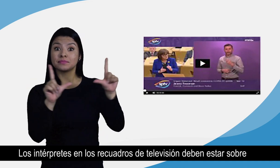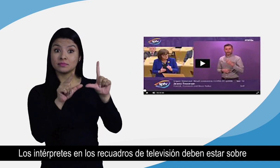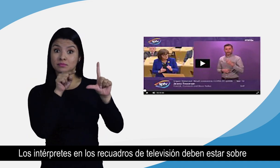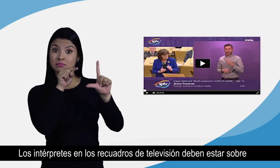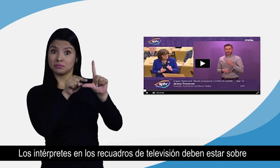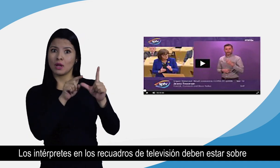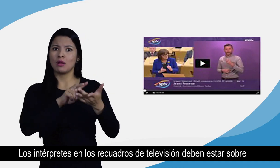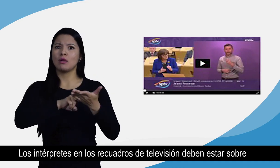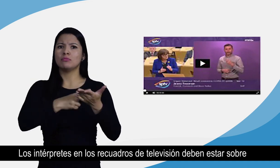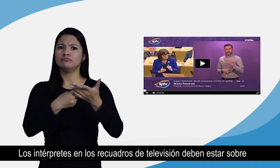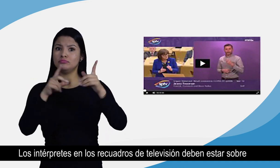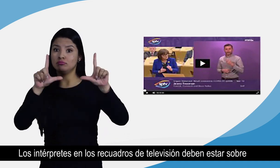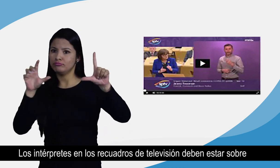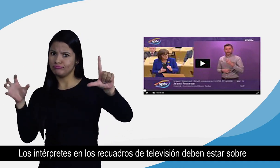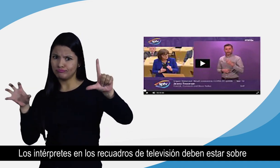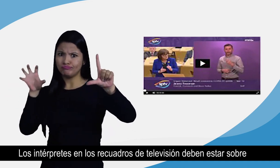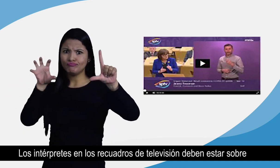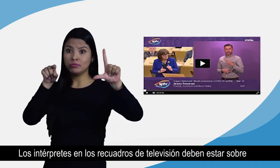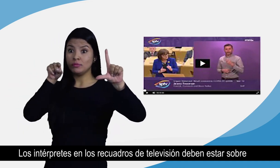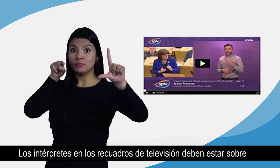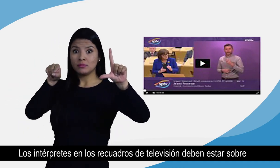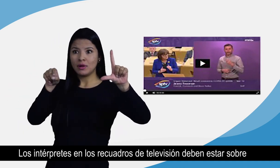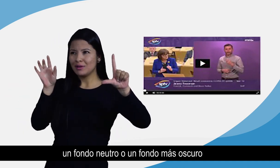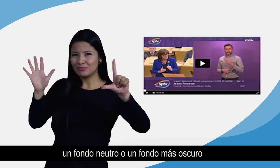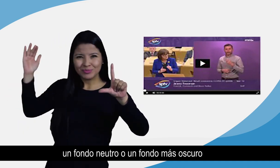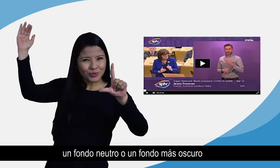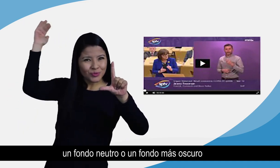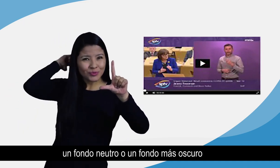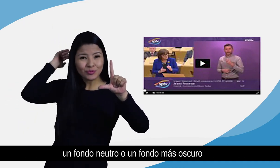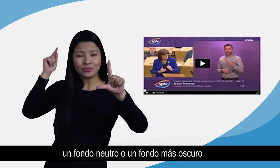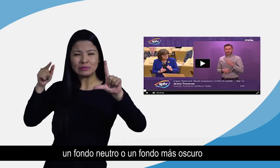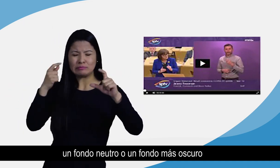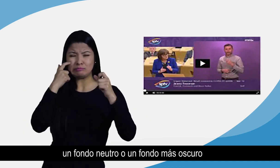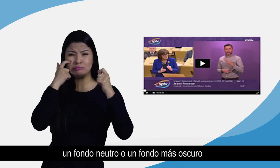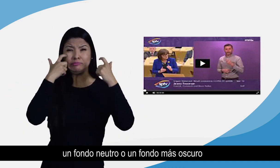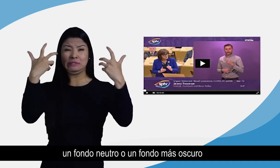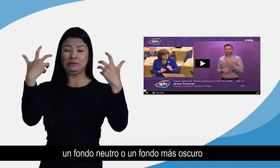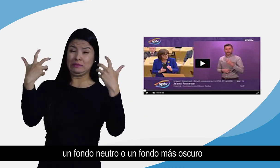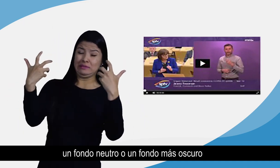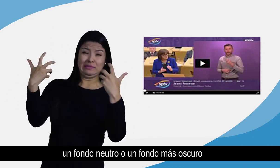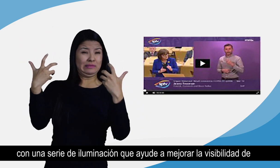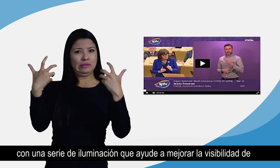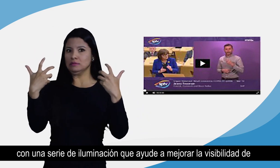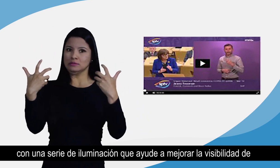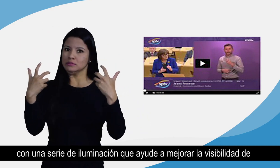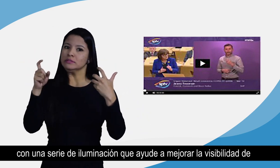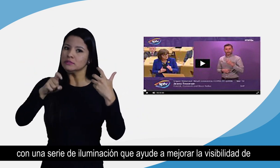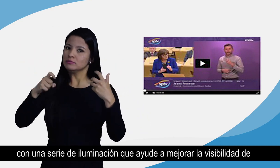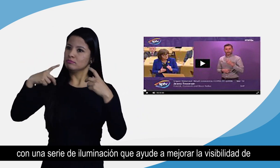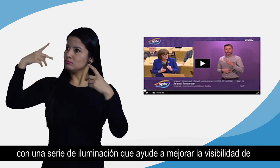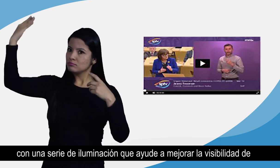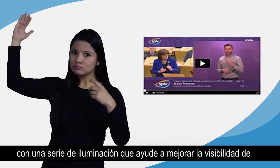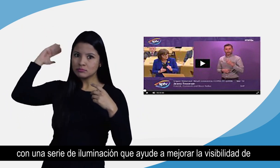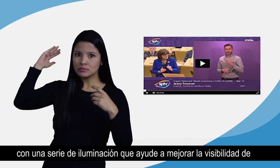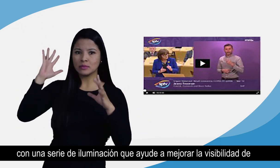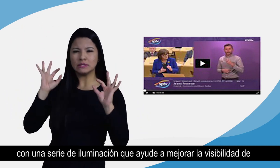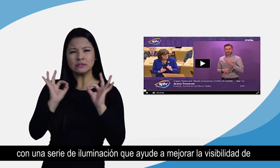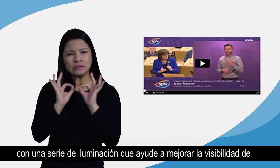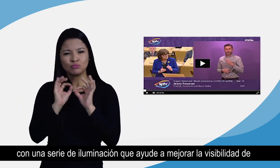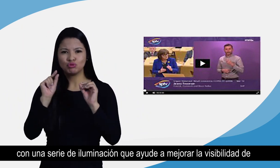Los intérpretes en los recuadros de televisión deben estar sobre un fondo neutro o un fondo más oscuro, con una serie de iluminación que ayude a mejorar